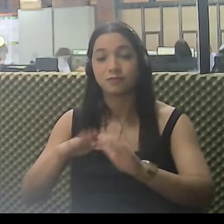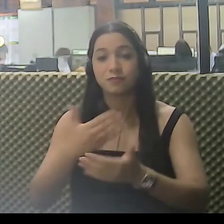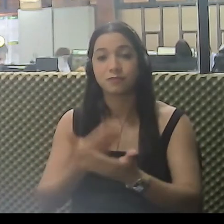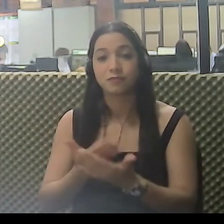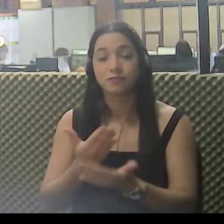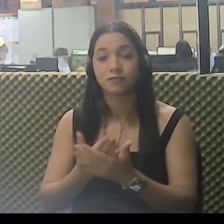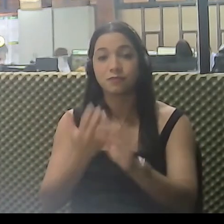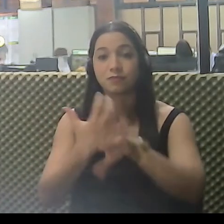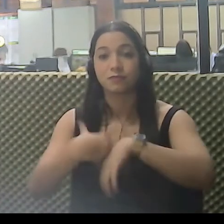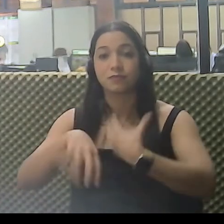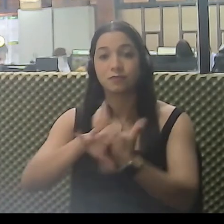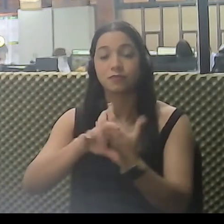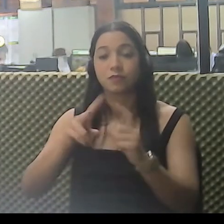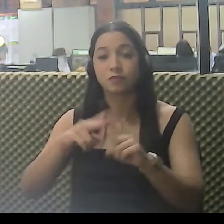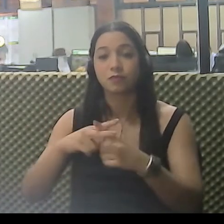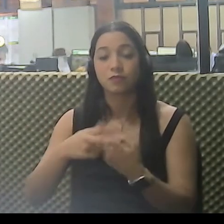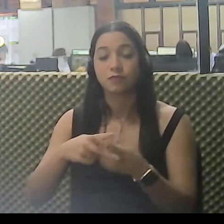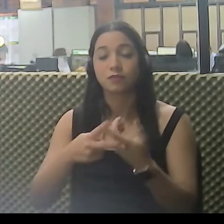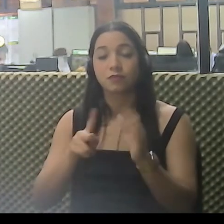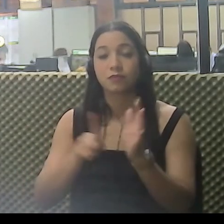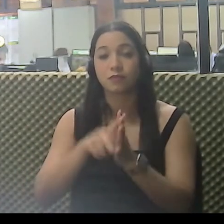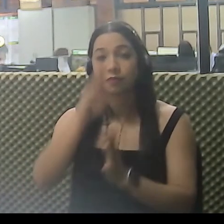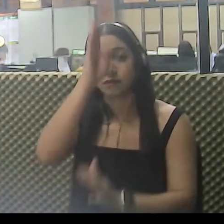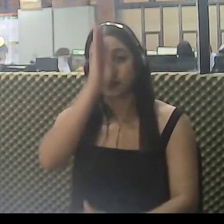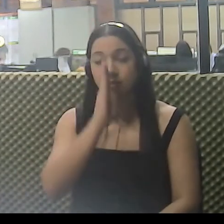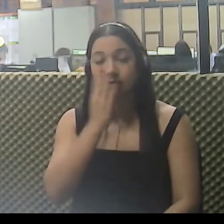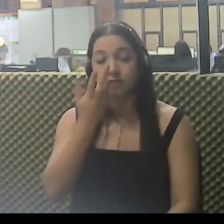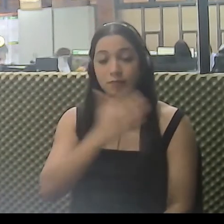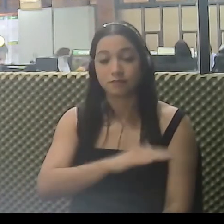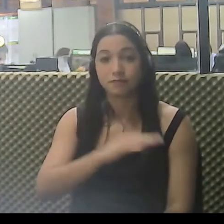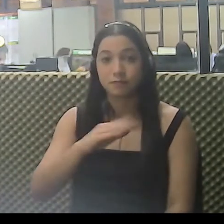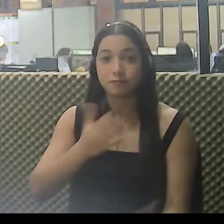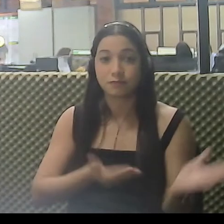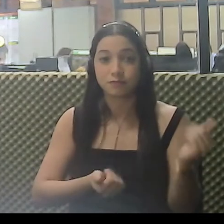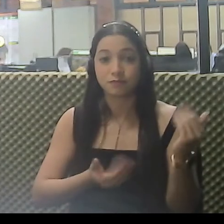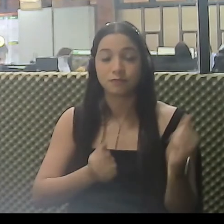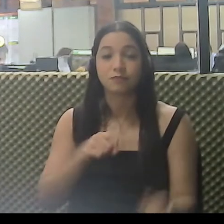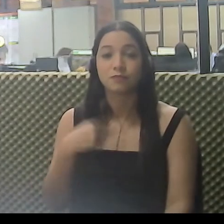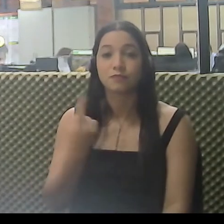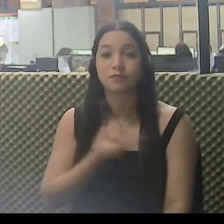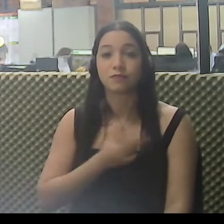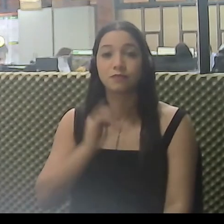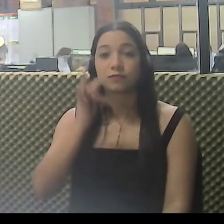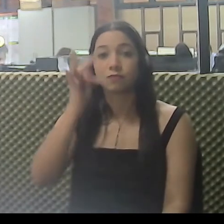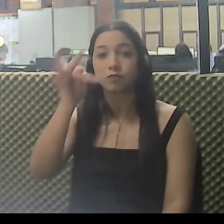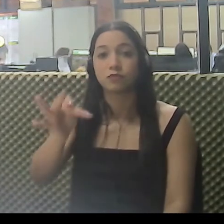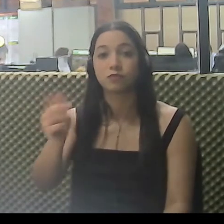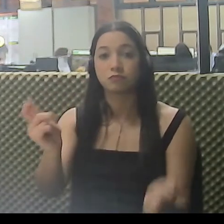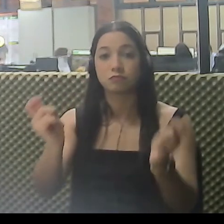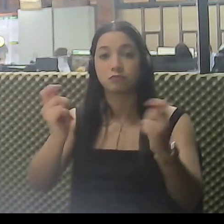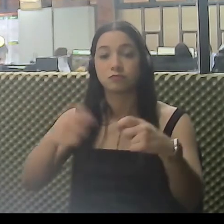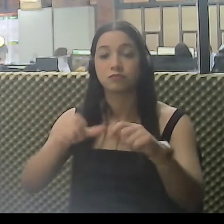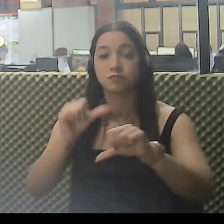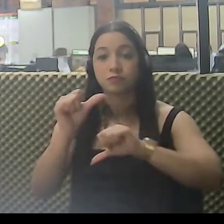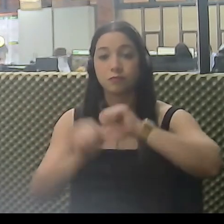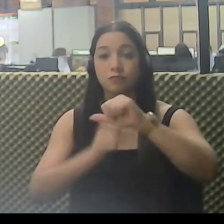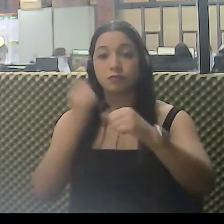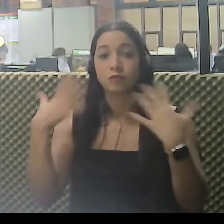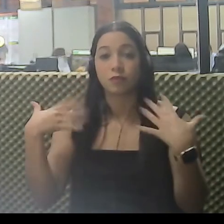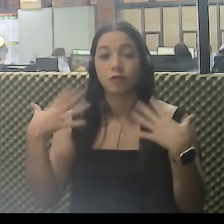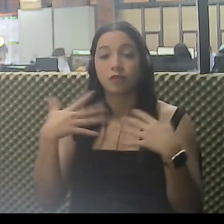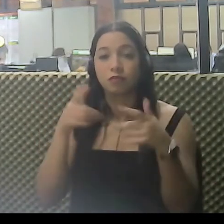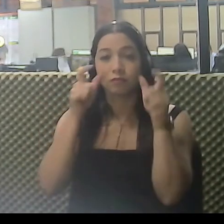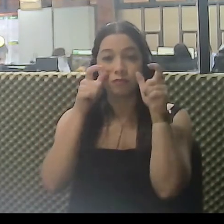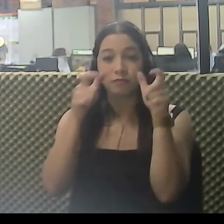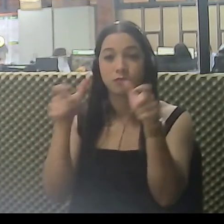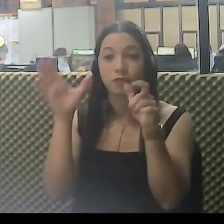em oficinas gratuitas para o público infanto-juvenil. Intitulada Nosso Futuro em Jogo, Mudanças Climáticas sob Olhares